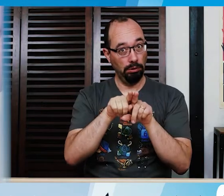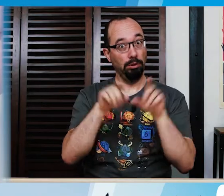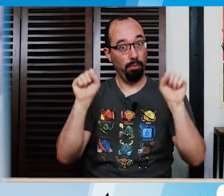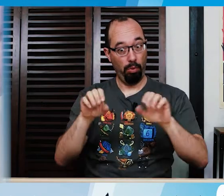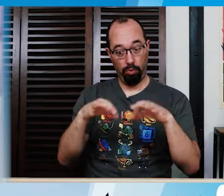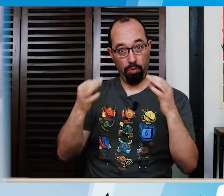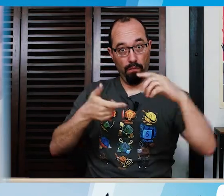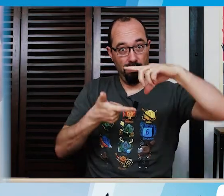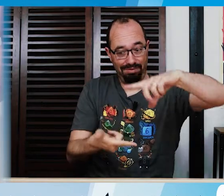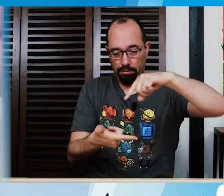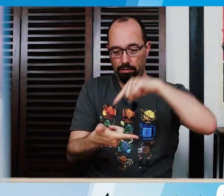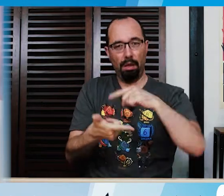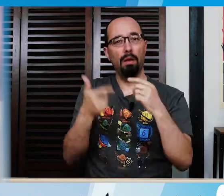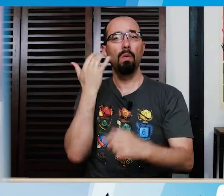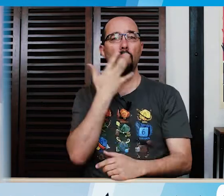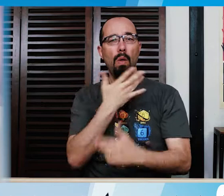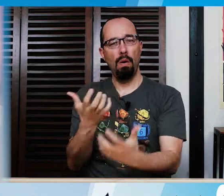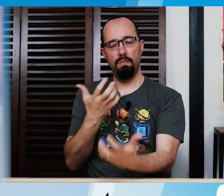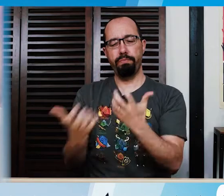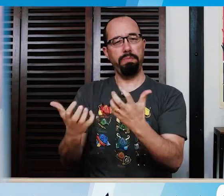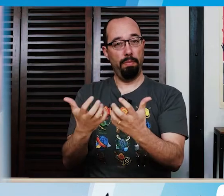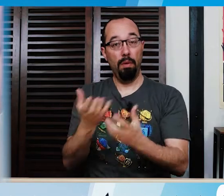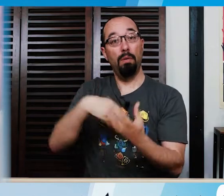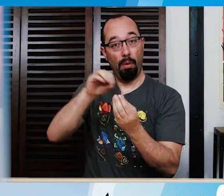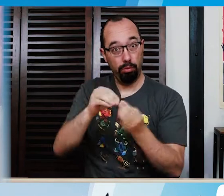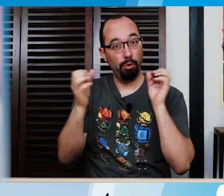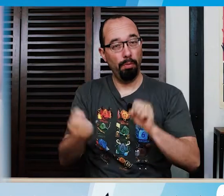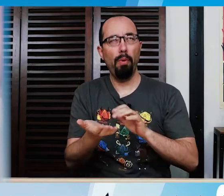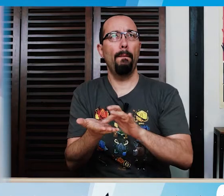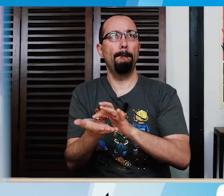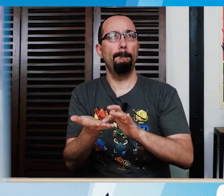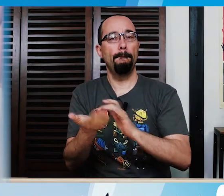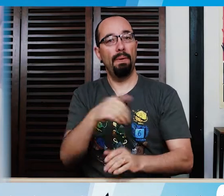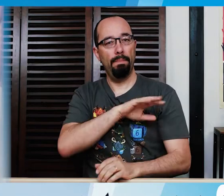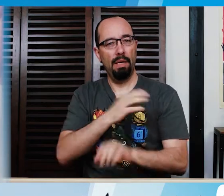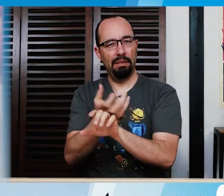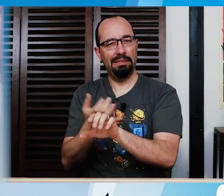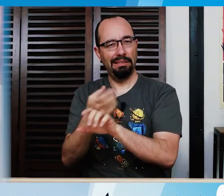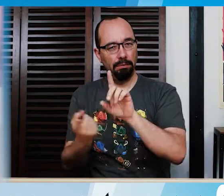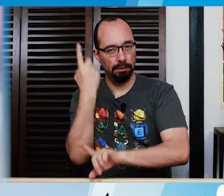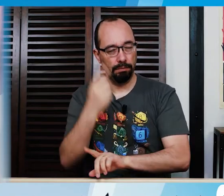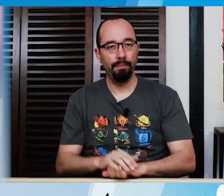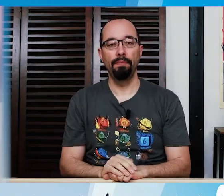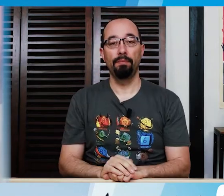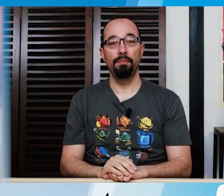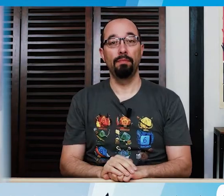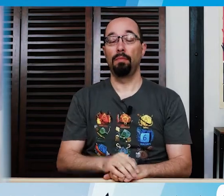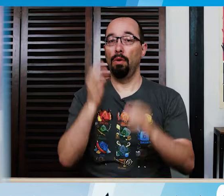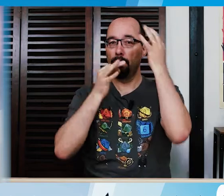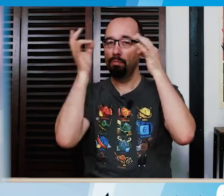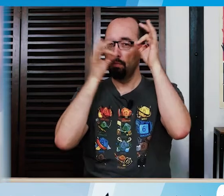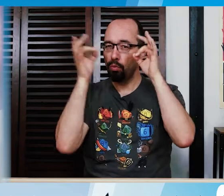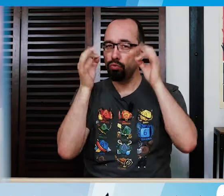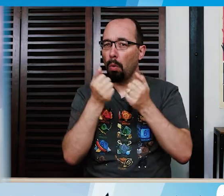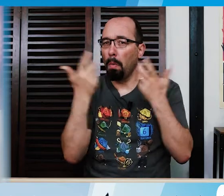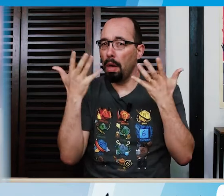fort contraste en bas à droite de chaque tuile. Ils sont rendus tactiles grâce à une épaisse couche de vernis. Le nombre de mouches